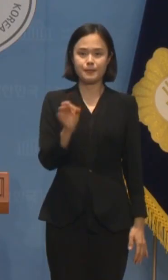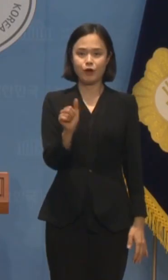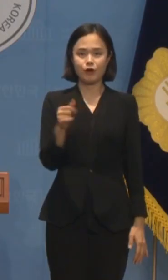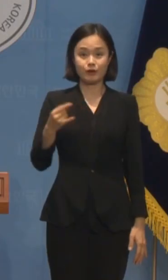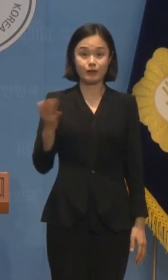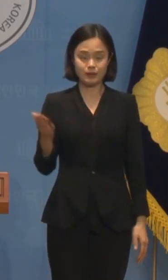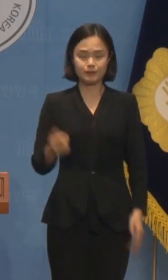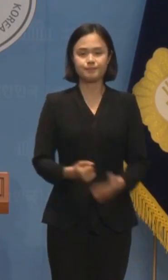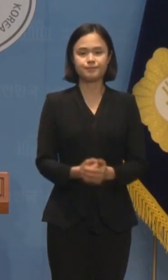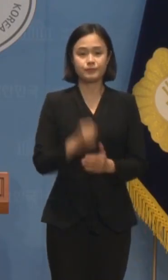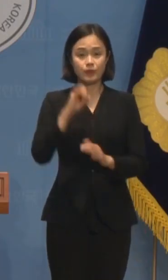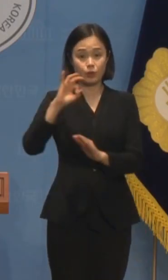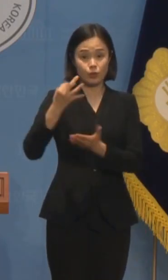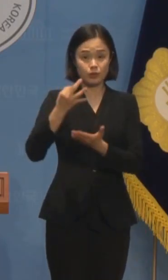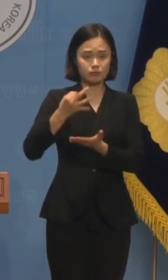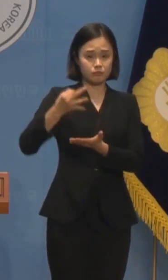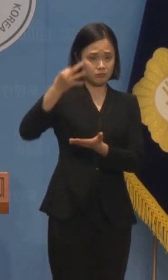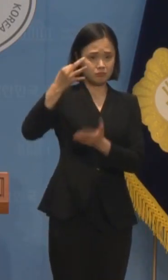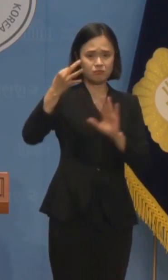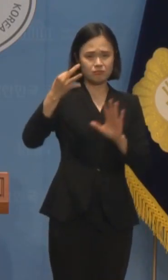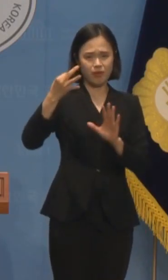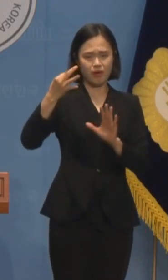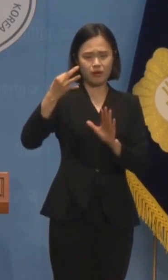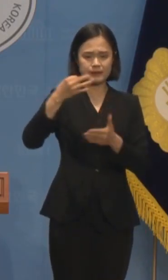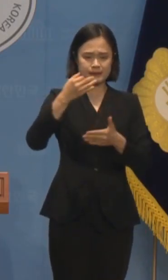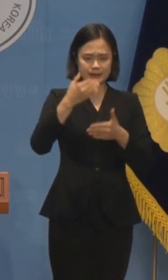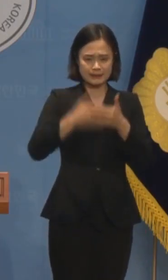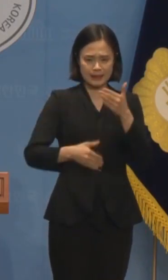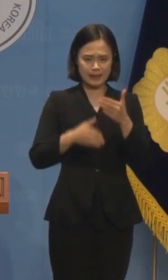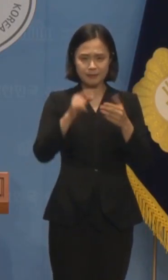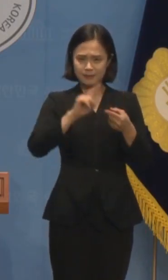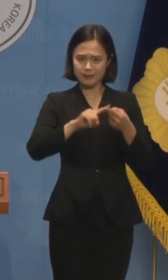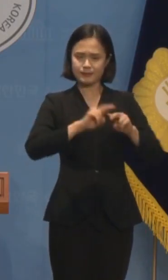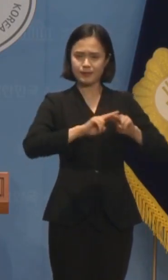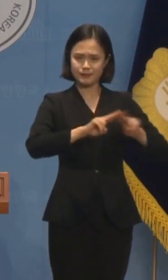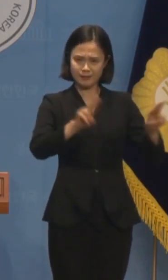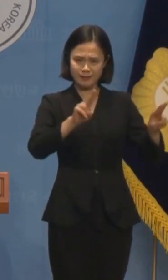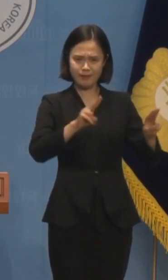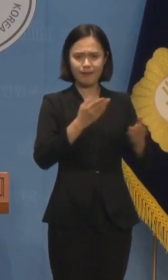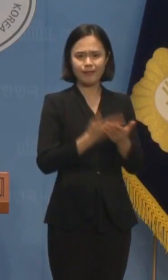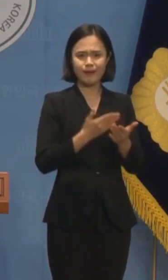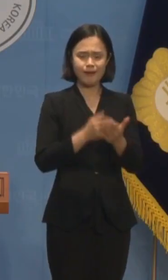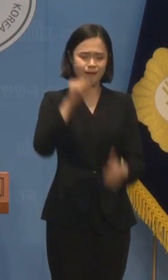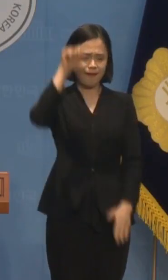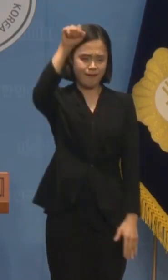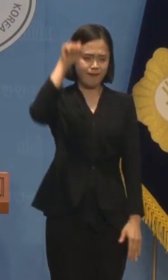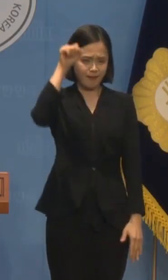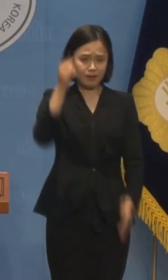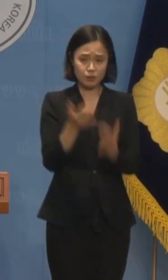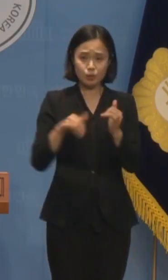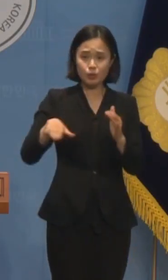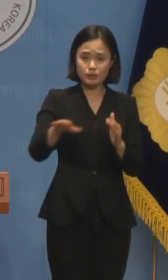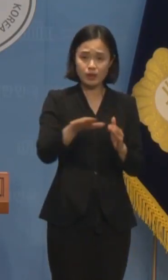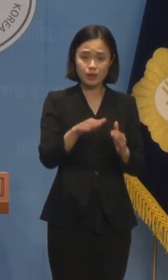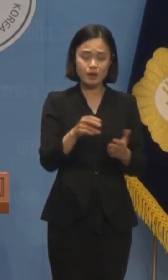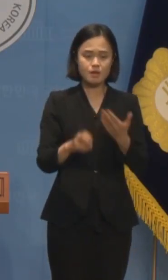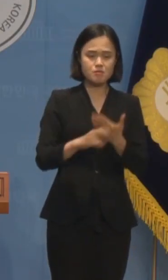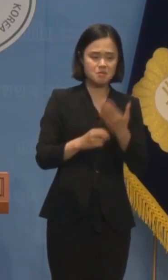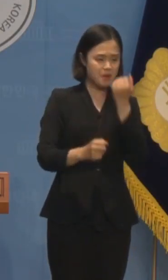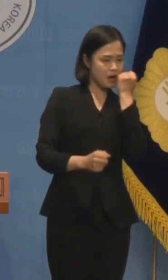임금 상승도 아닌 삭감 철회를 위해 목숨 건 노동자들을 불법 농성자로 낙인 찍지